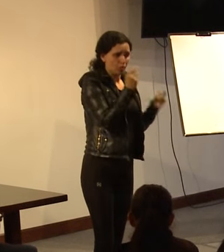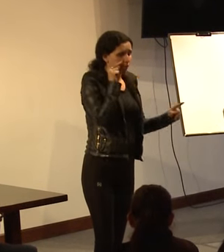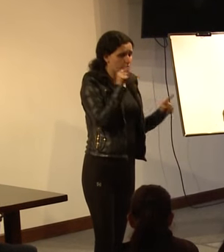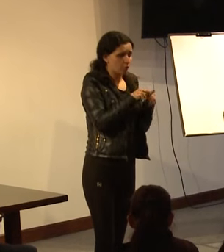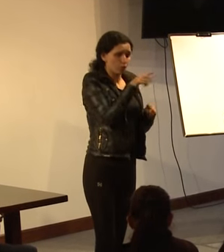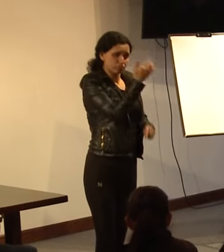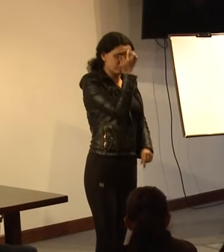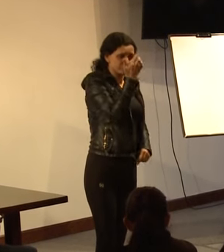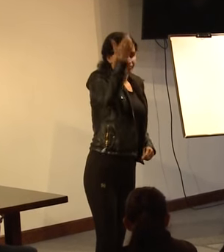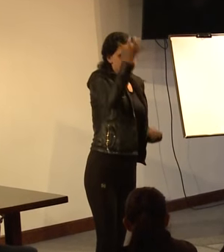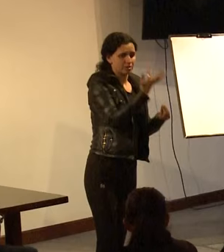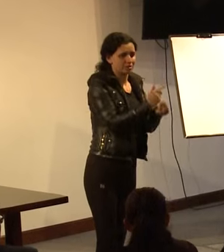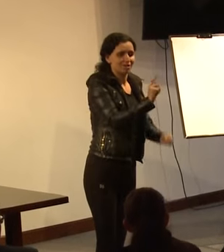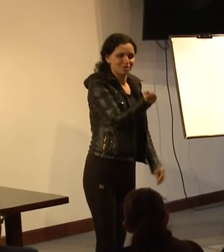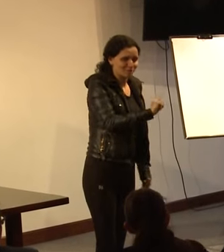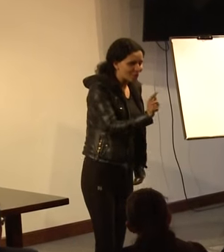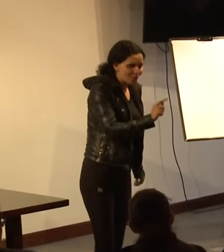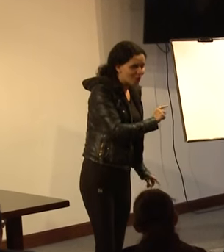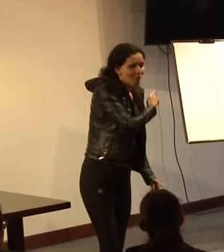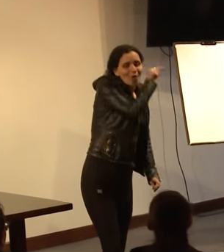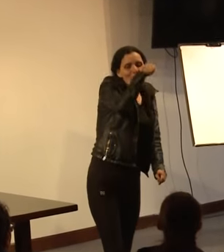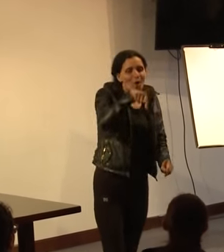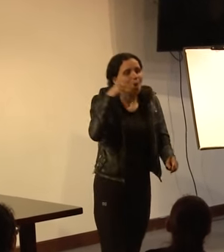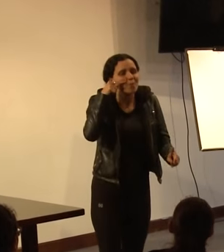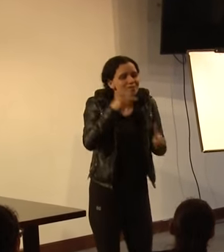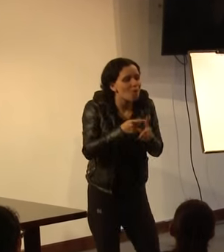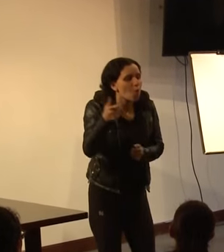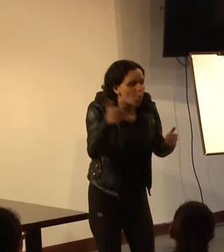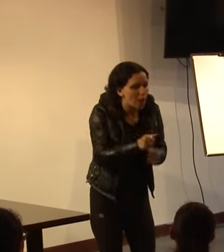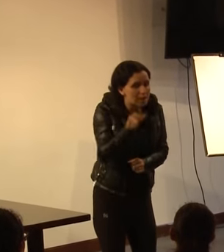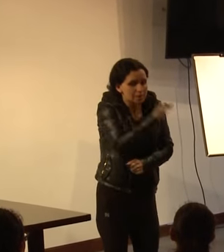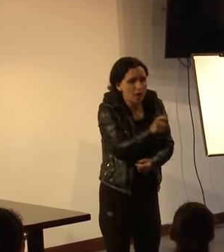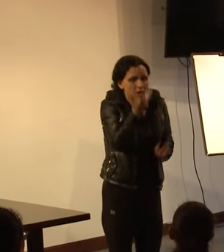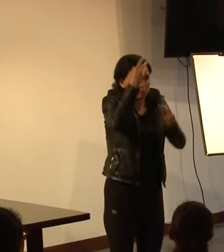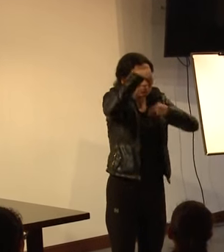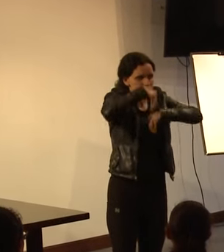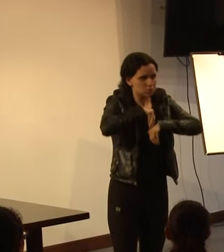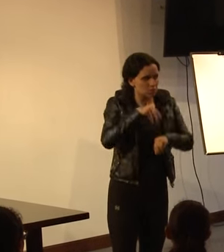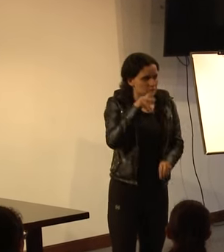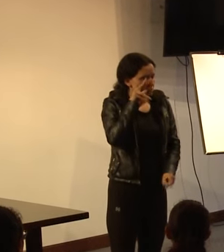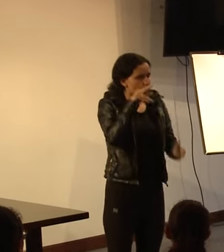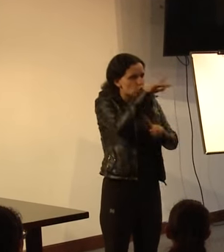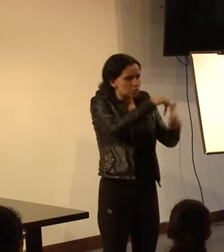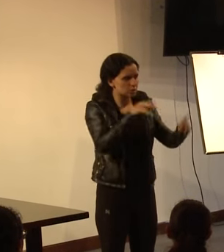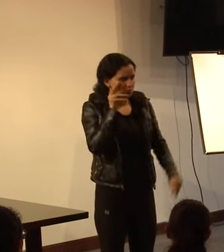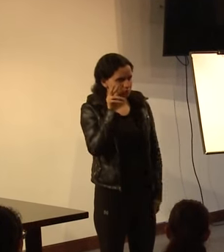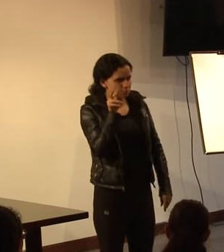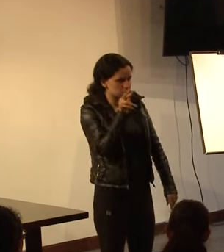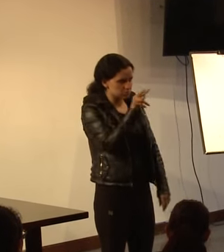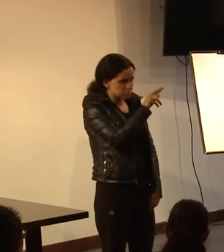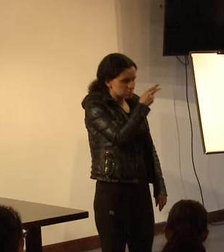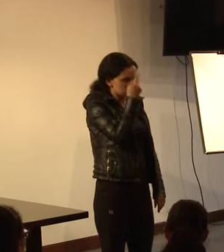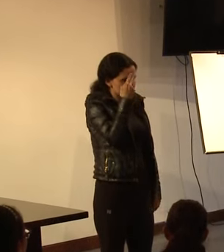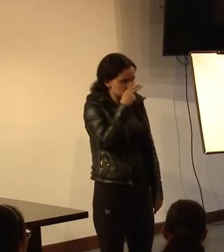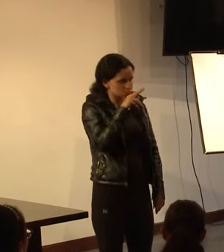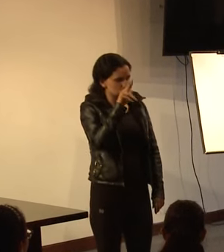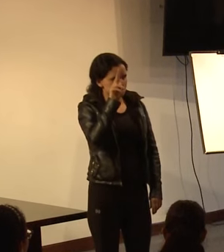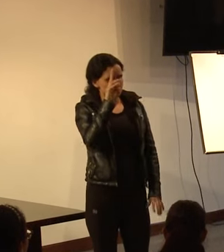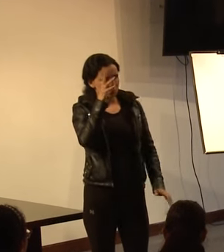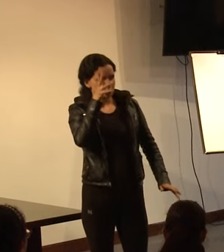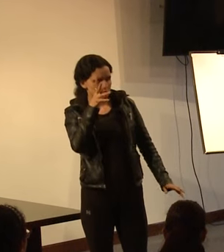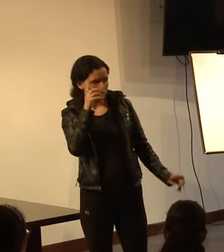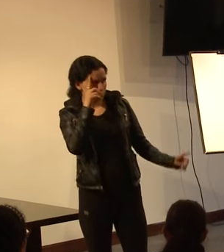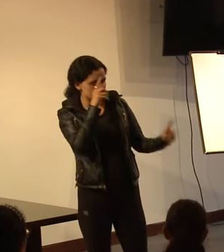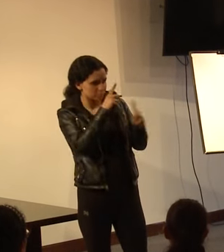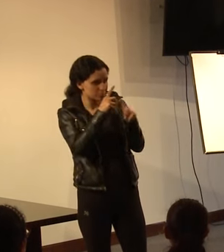es... Luego les digo el apéndice de eso, pero no está hecho para eso. Entonces, fíjense que encuentra uno sentido en que haya este ejercicio, por ejemplo, de las